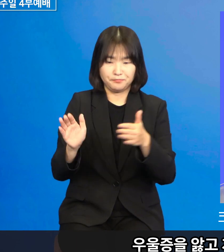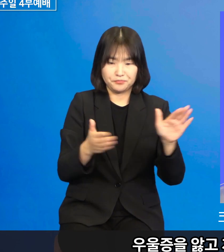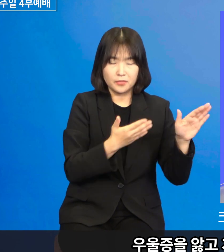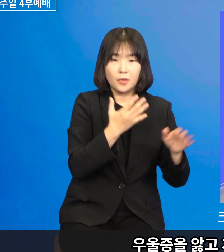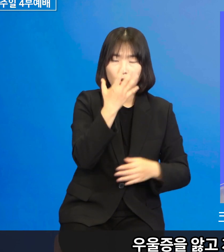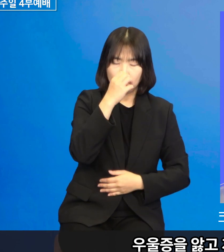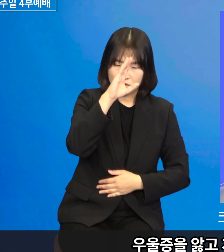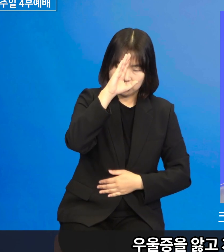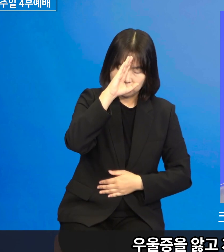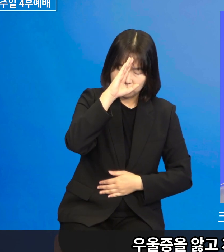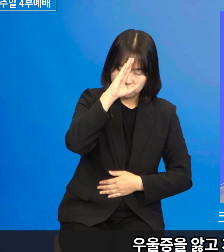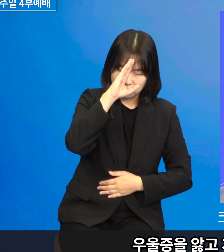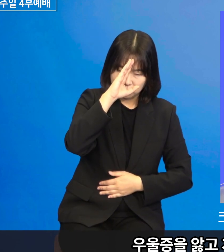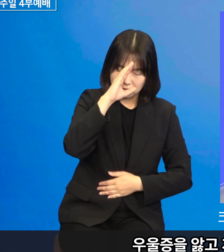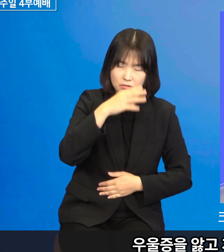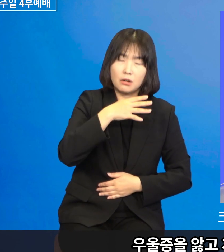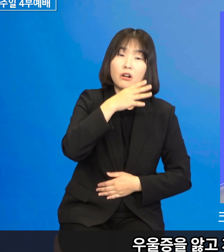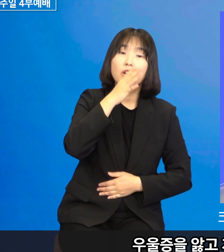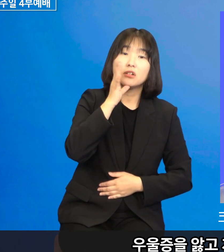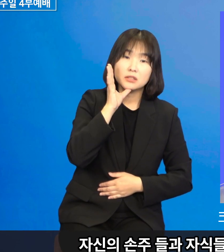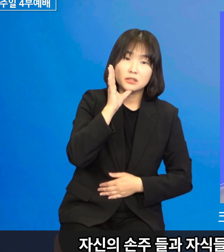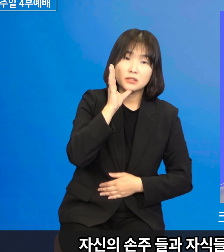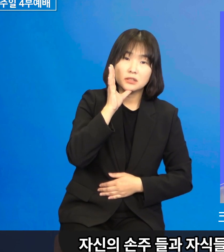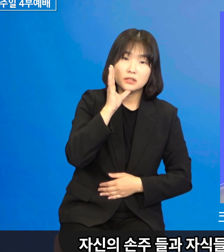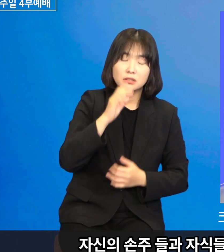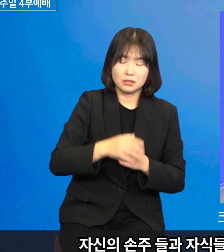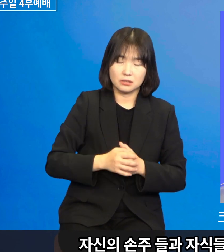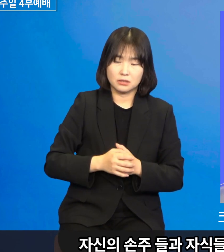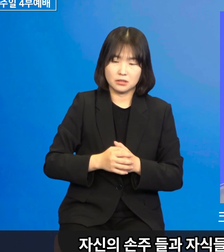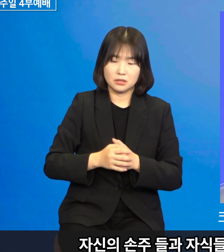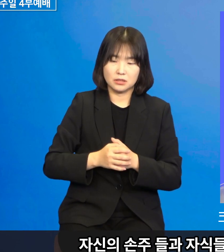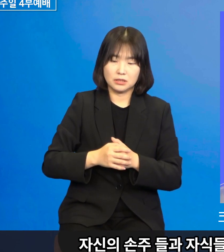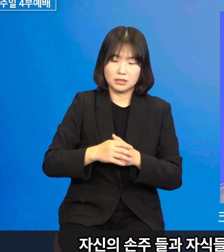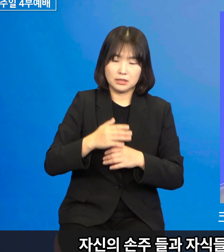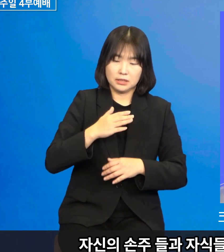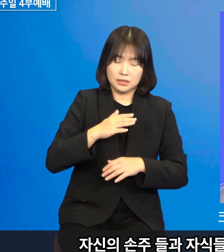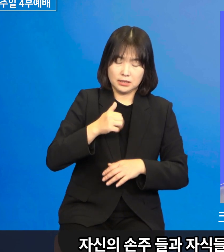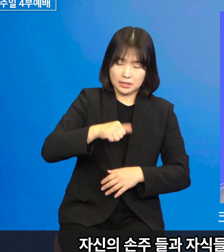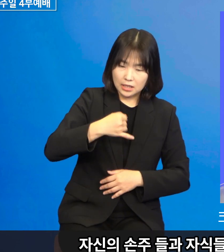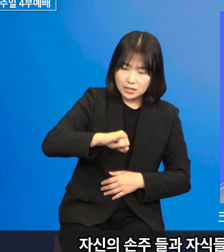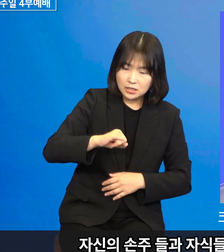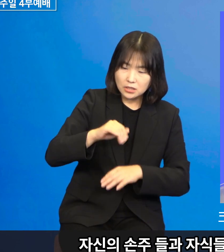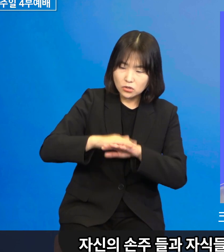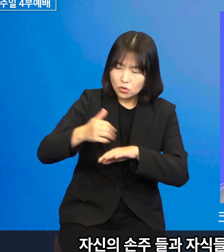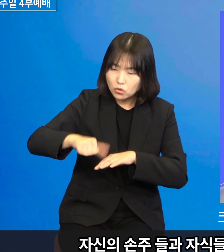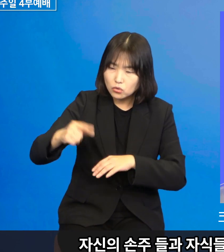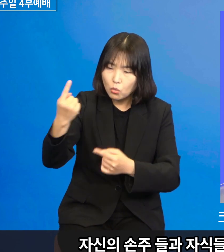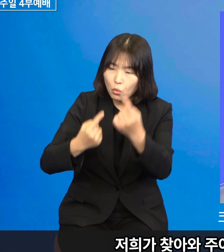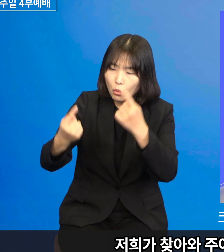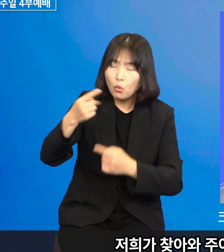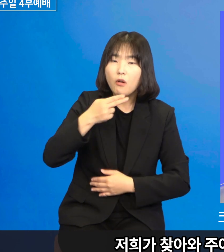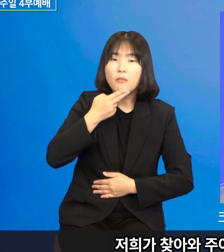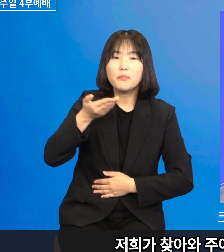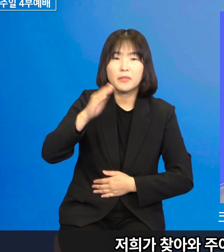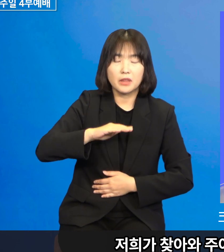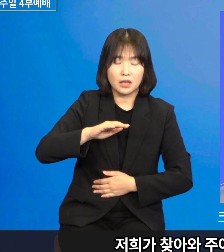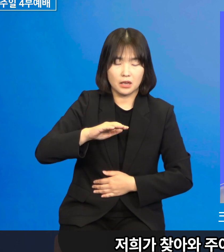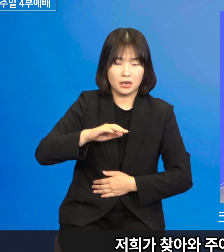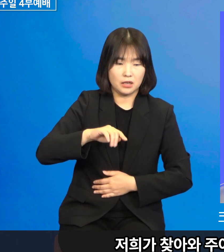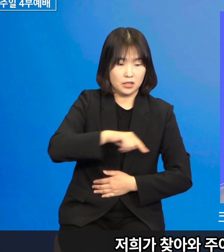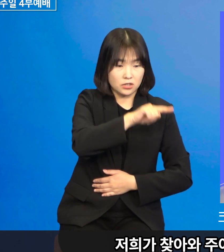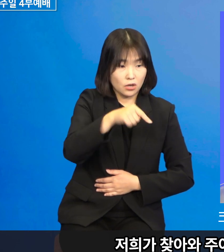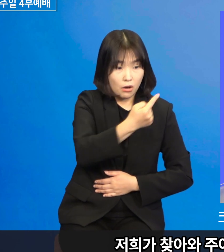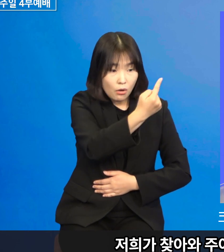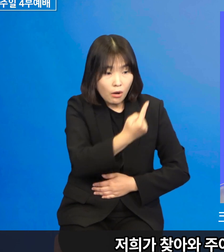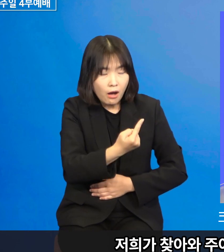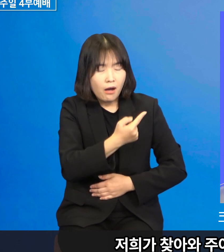우울증을 앓고 계시던 어르신께서 자신의 손주들과 자식들은 아무도 찾아오지 않는데 저희가 찾아와 주어